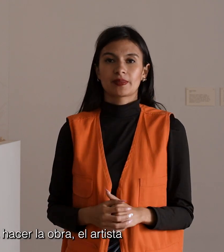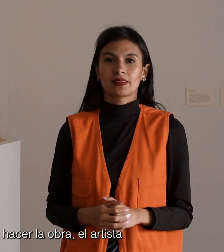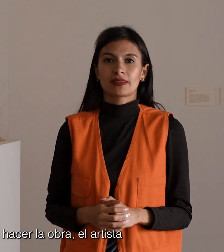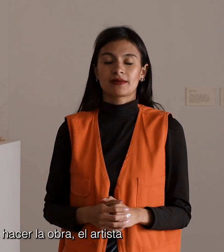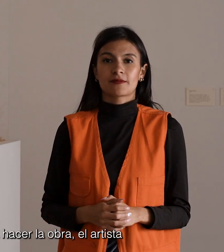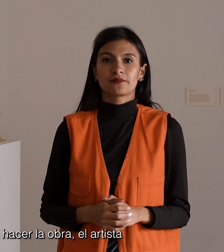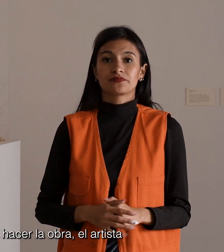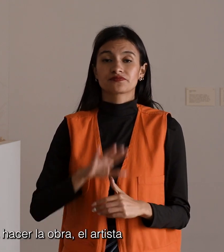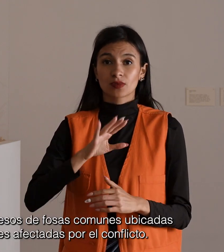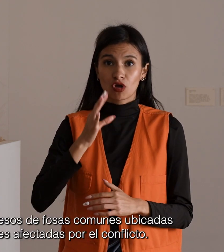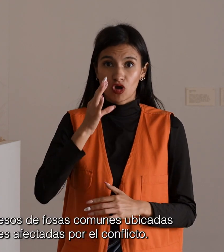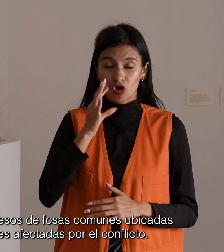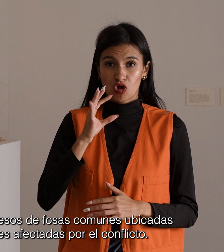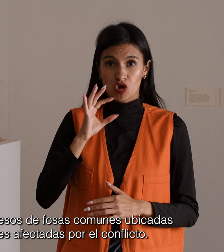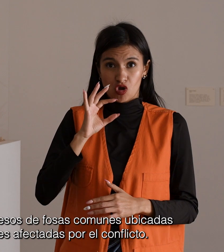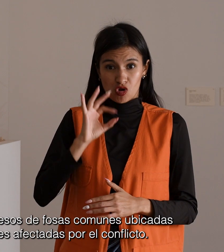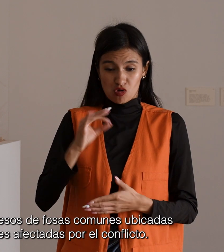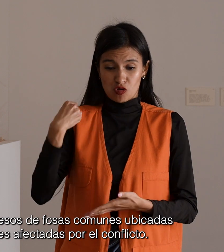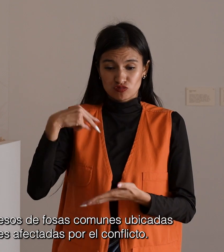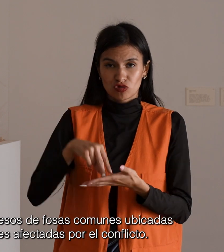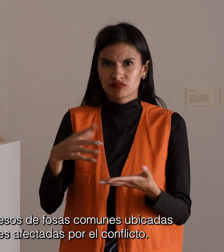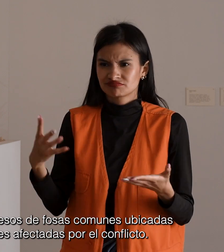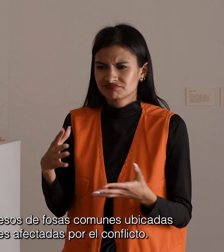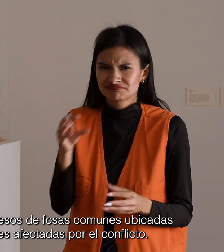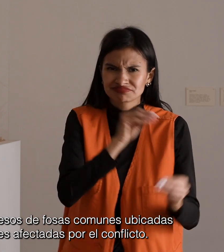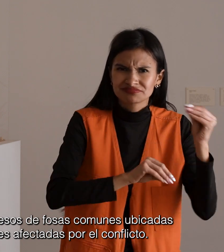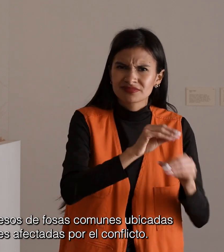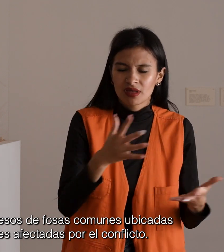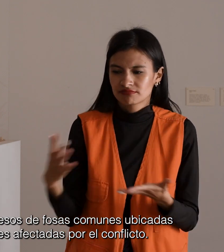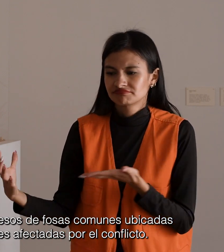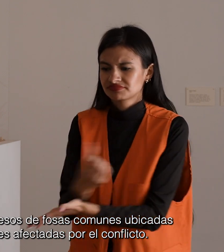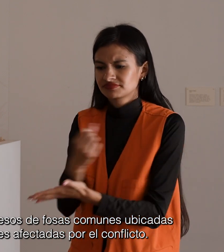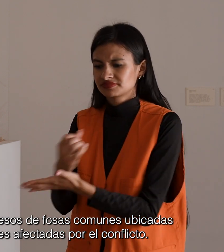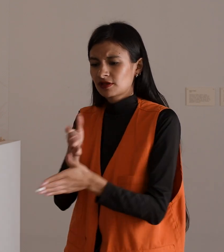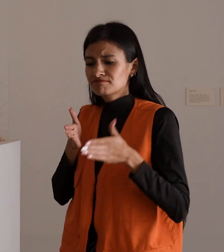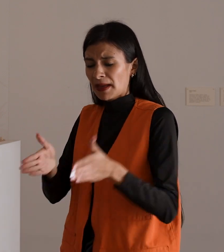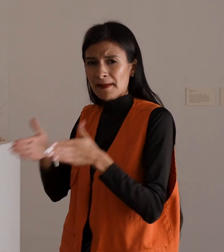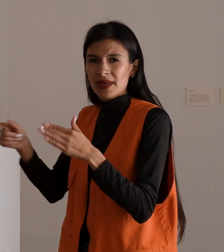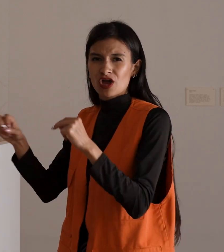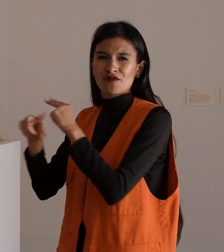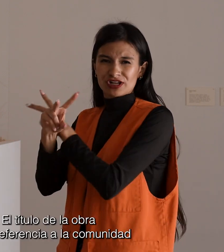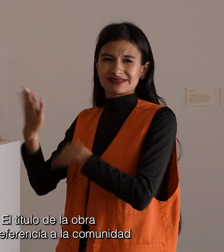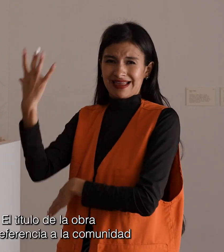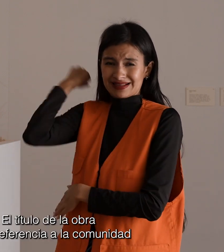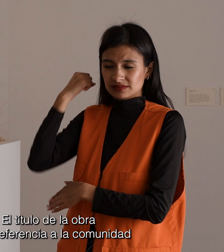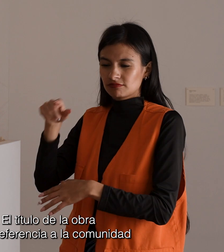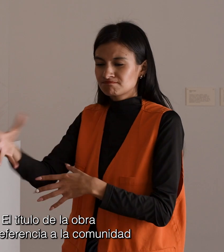para hacer la obra el artista recogió los huesos de fosas comunes ubicadas en regiones afectadas por el conflicto el título de la obra